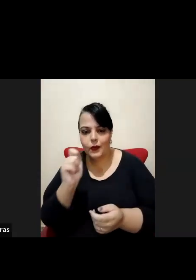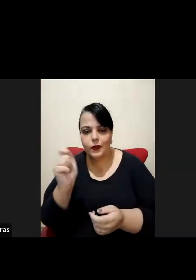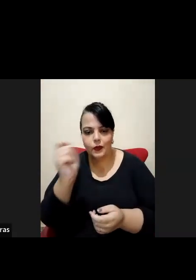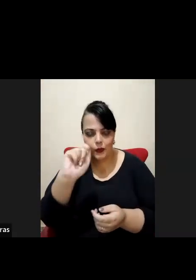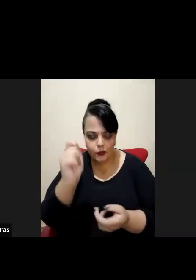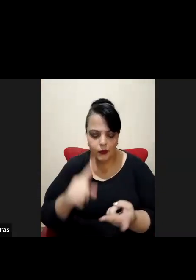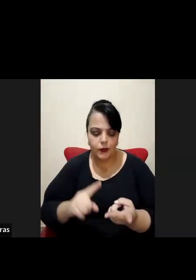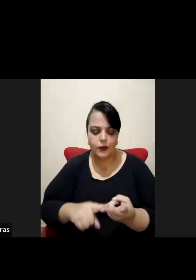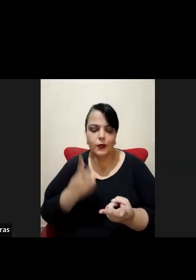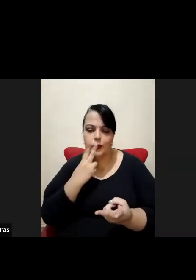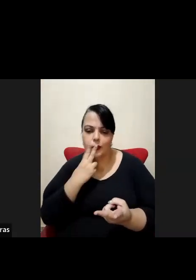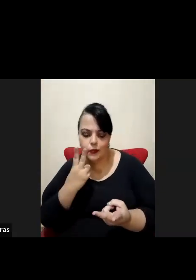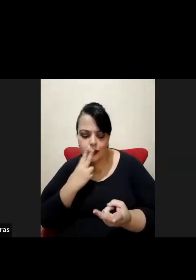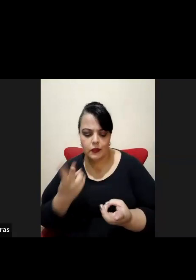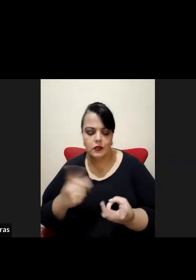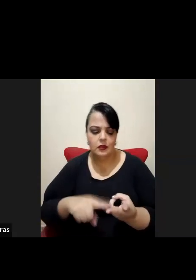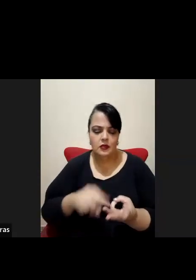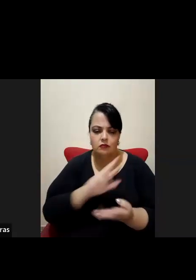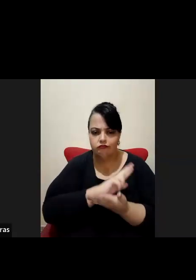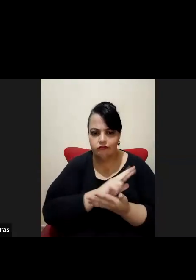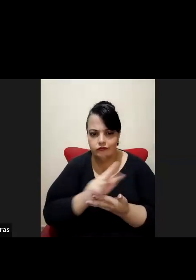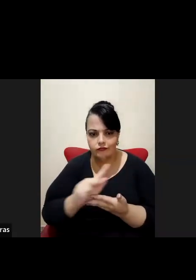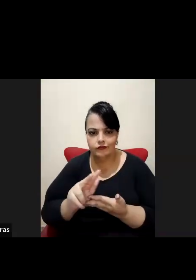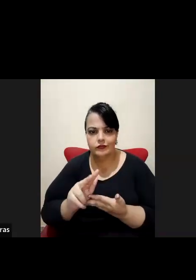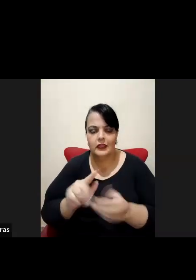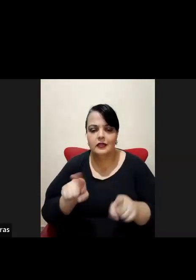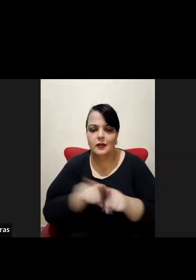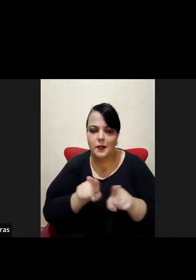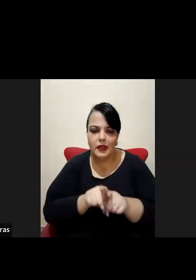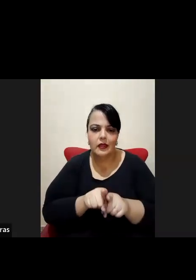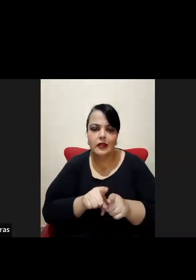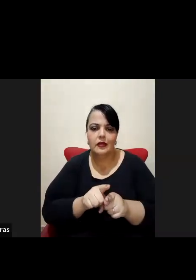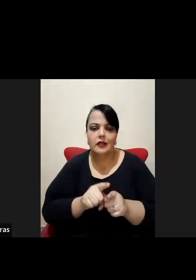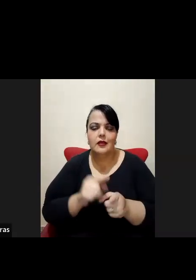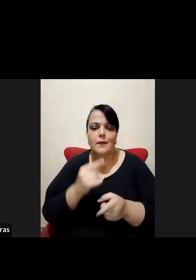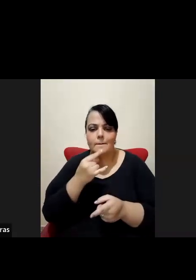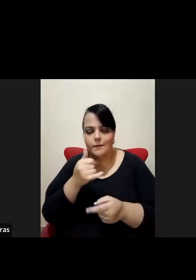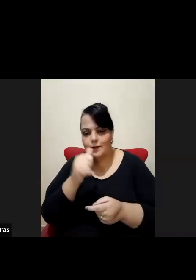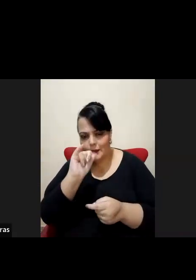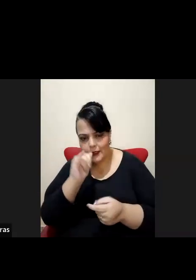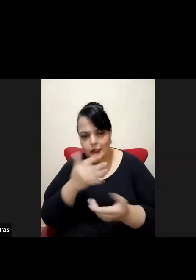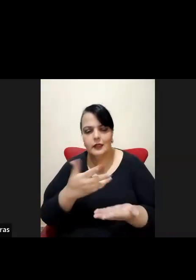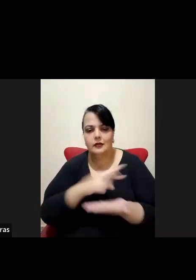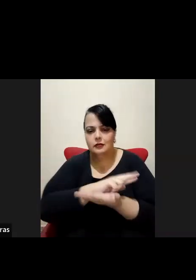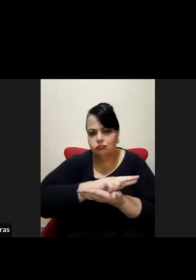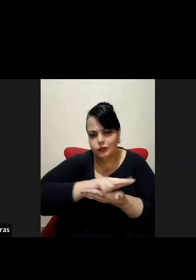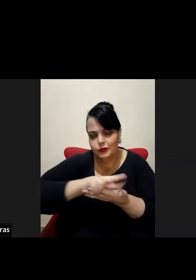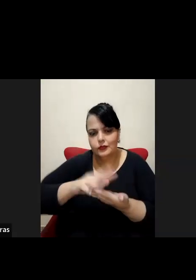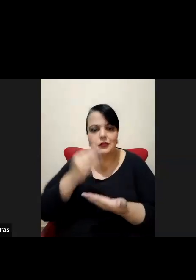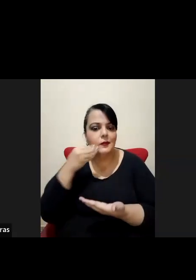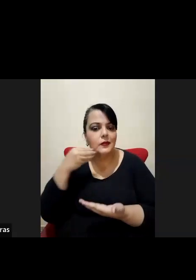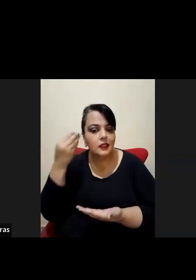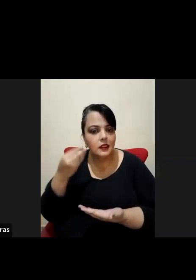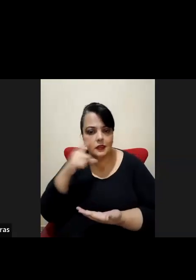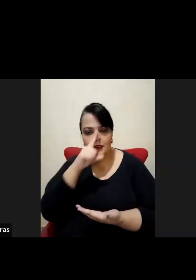cigarro ou coisas, ou eventualmente até substâncias ilícitas, até outras experiências de risco também,